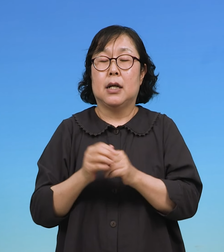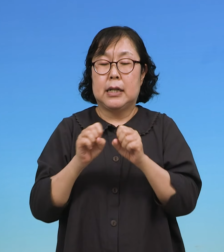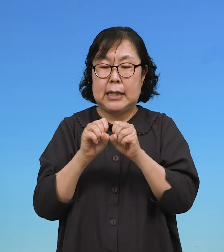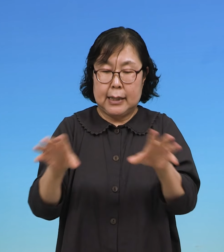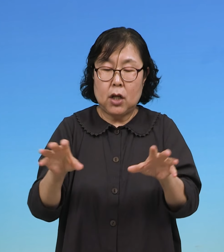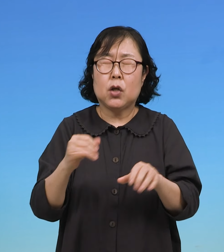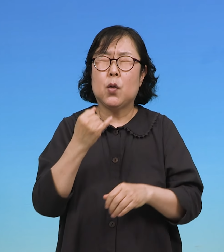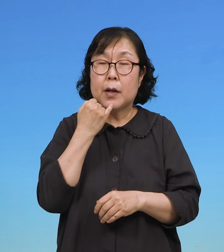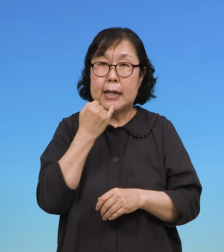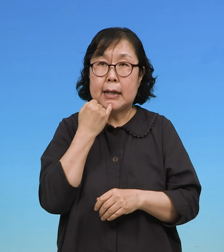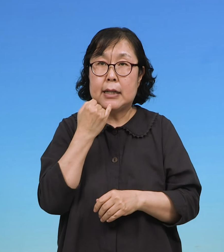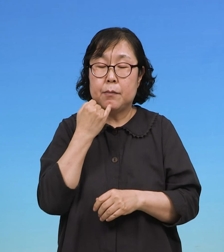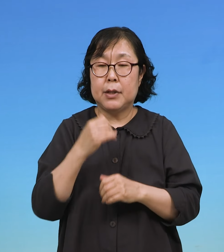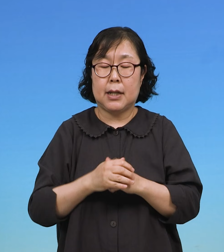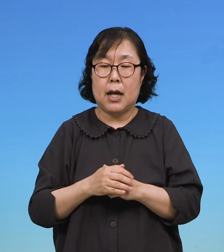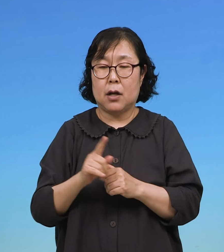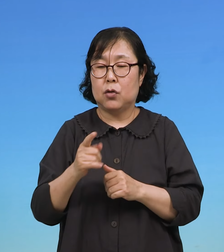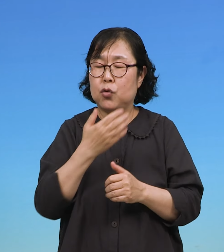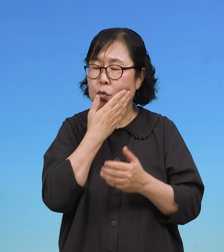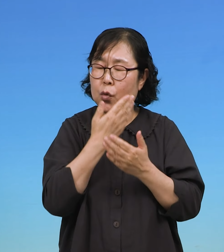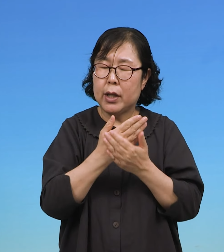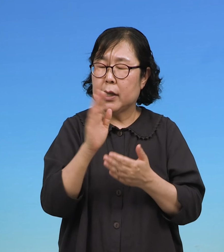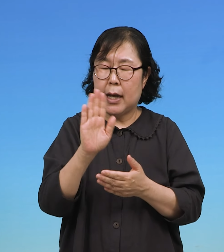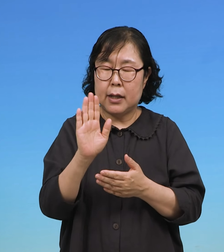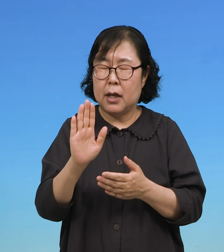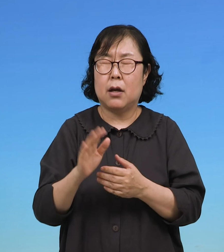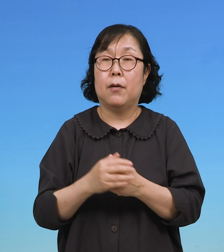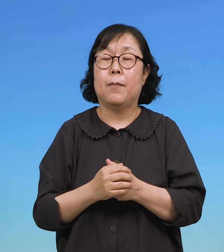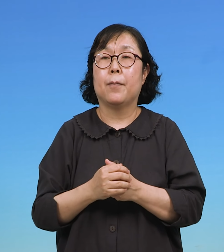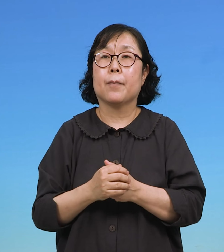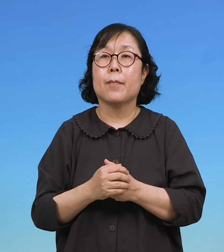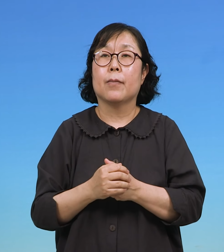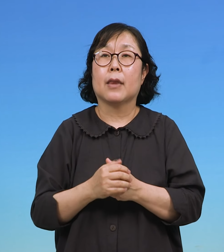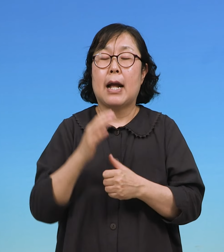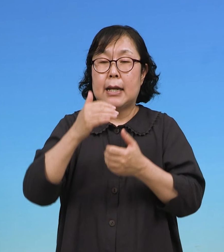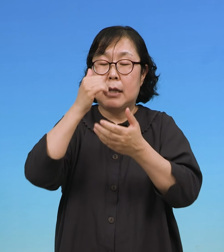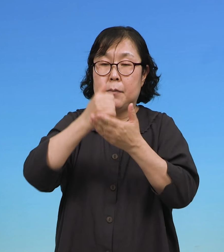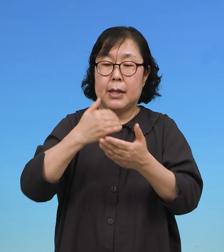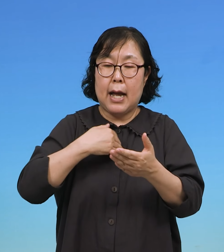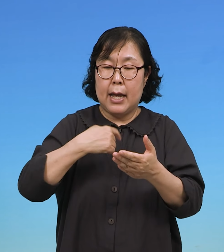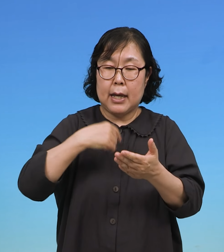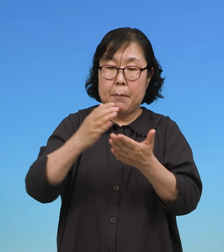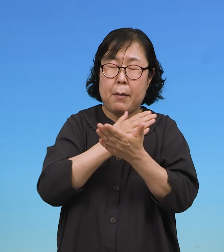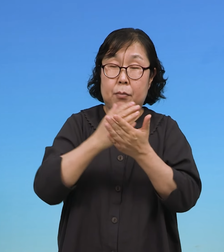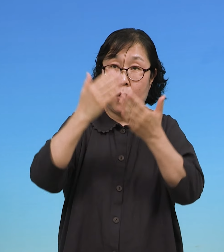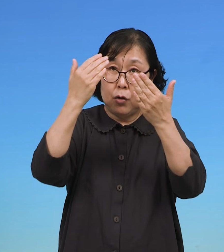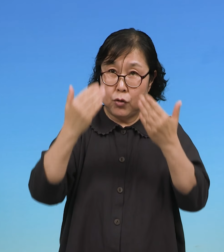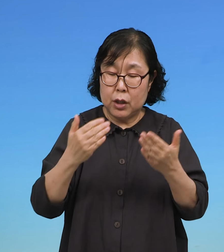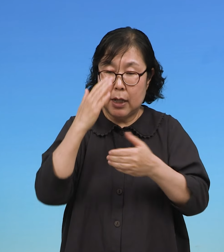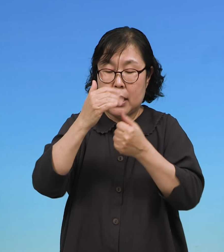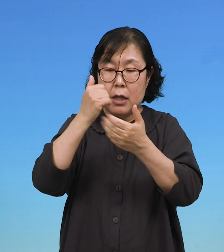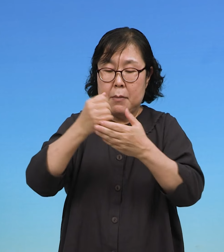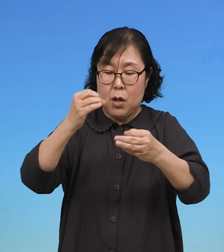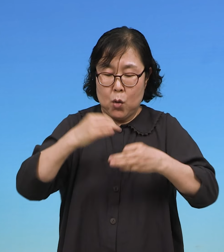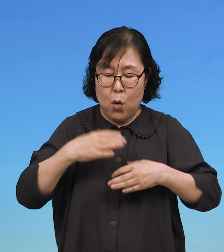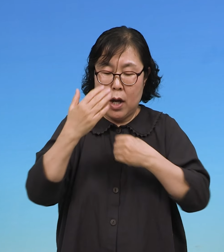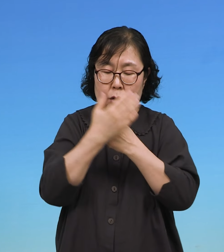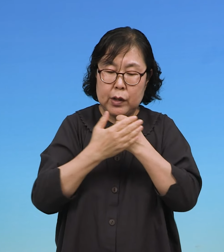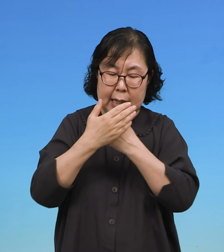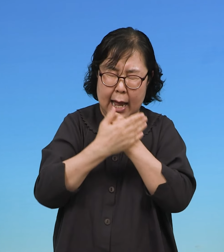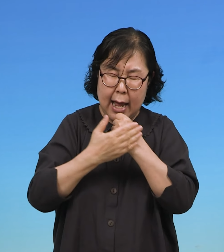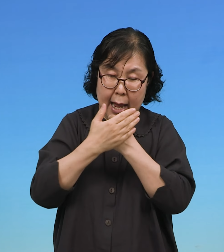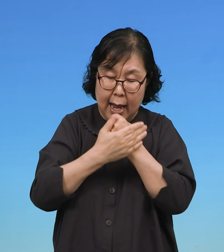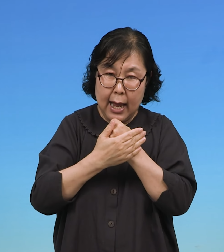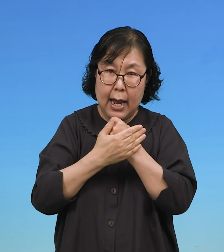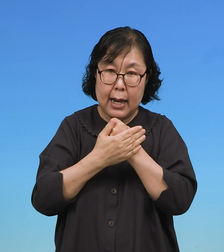동네교회로 가셔도 아무 그것은 중요한 일이 아니라 하나님 내게 베풀어 주신 하나님의 그 놀라운